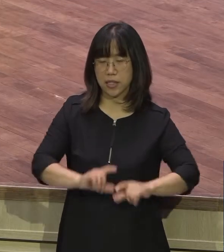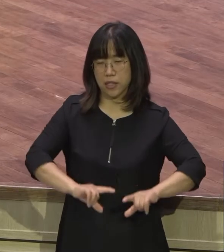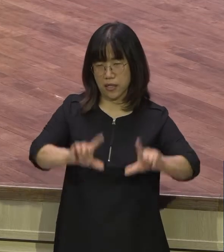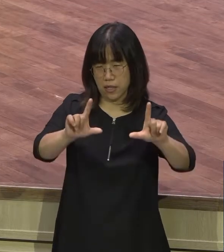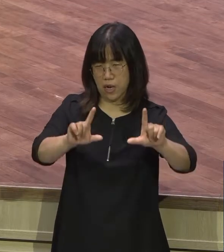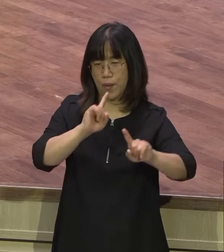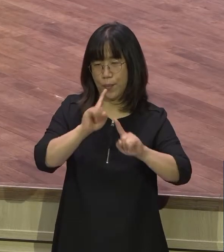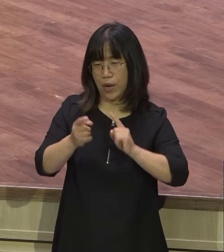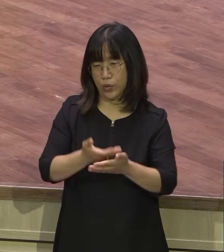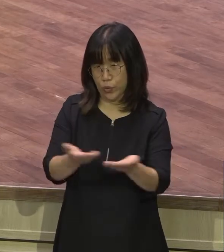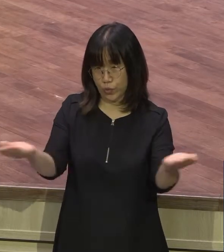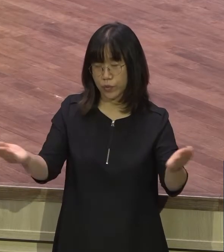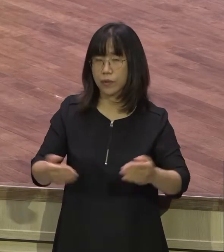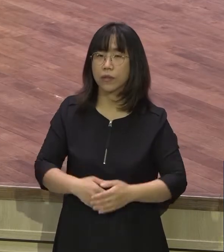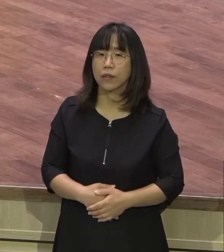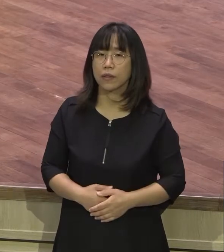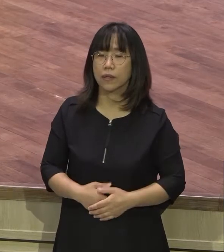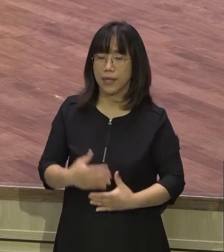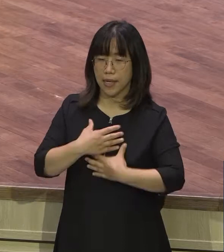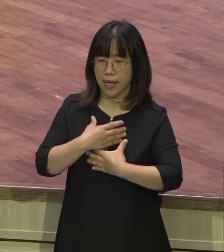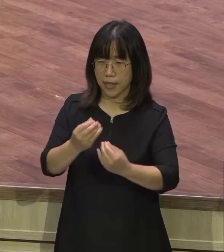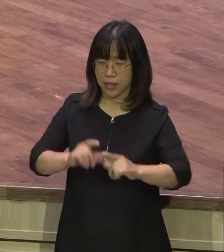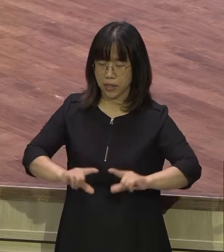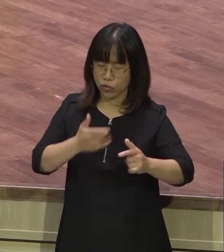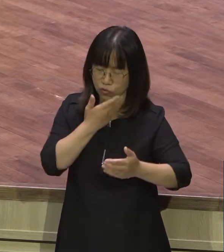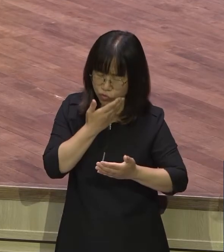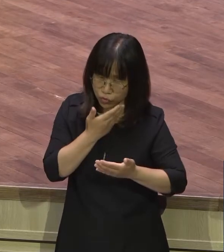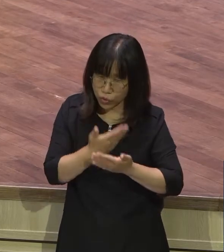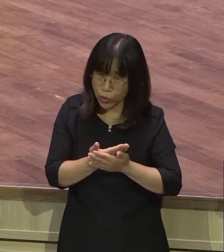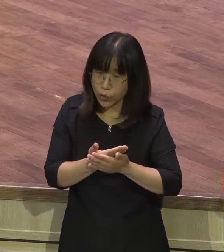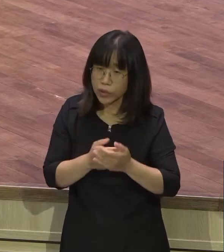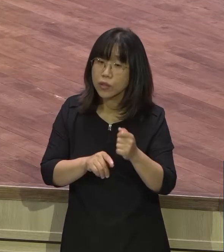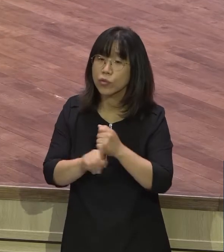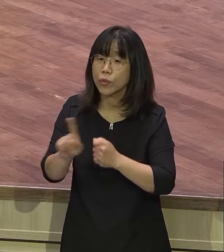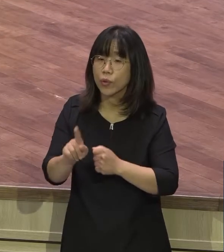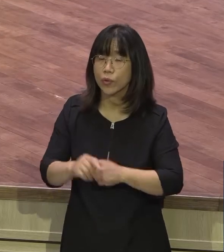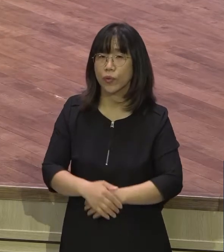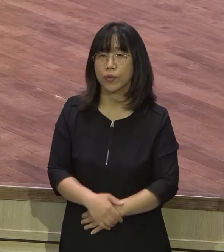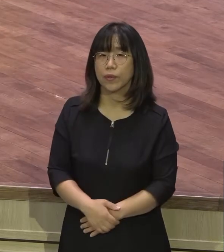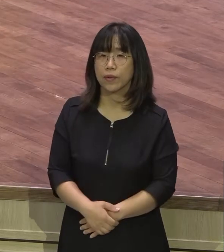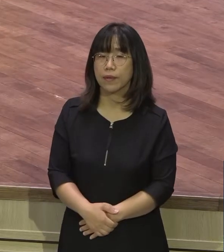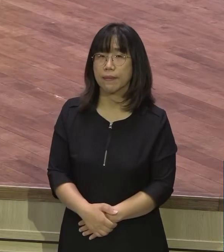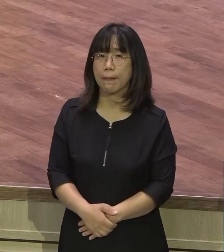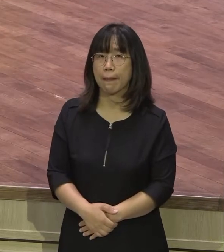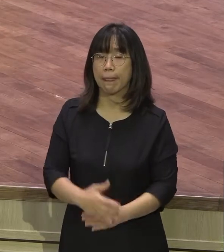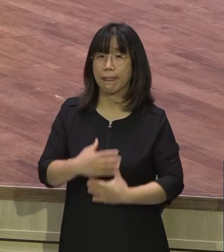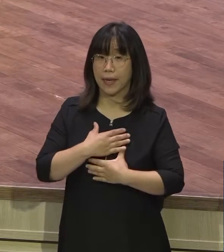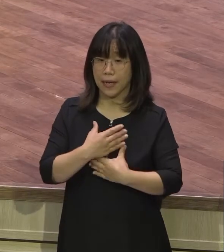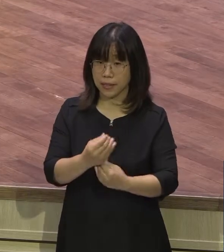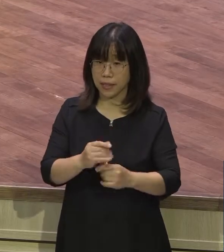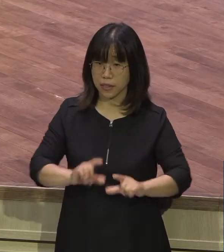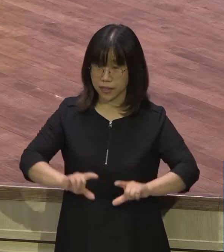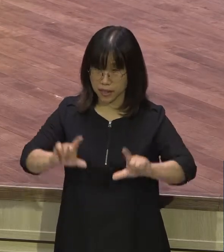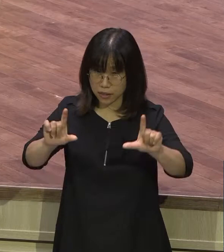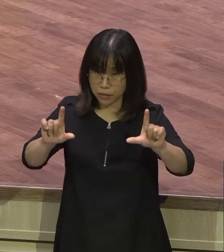안식일의 중요성을 강조하는 이유가 뭐냐. 바로 안식일이